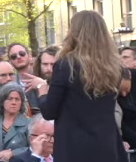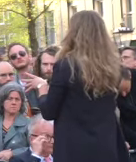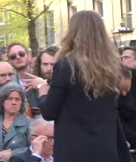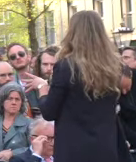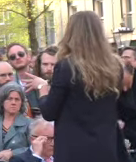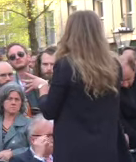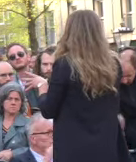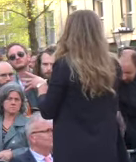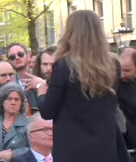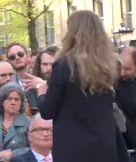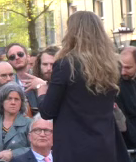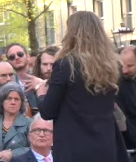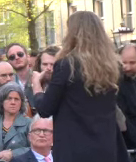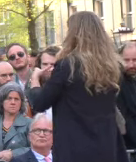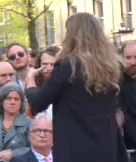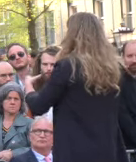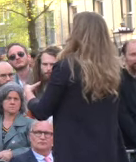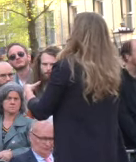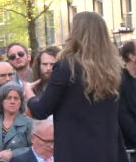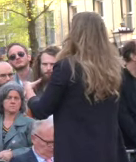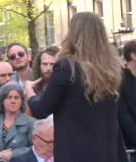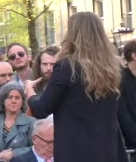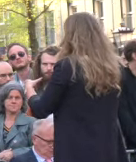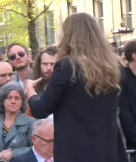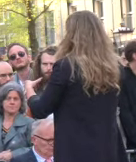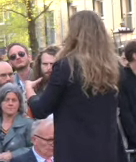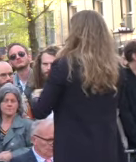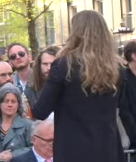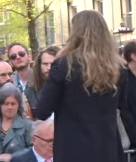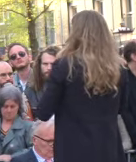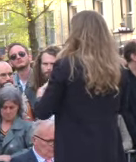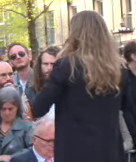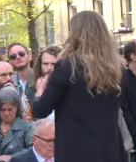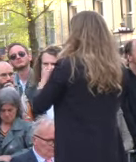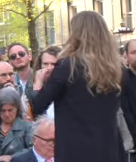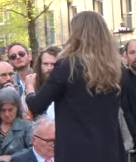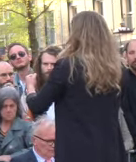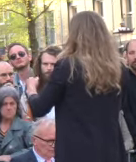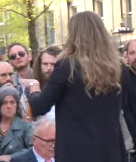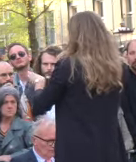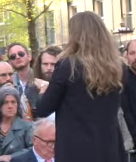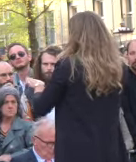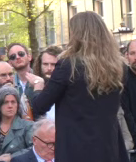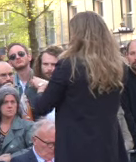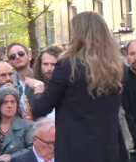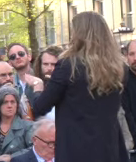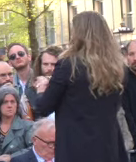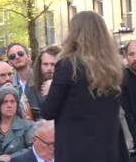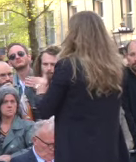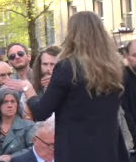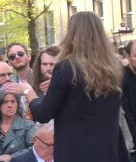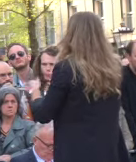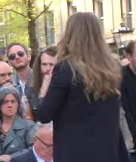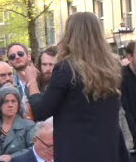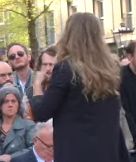bijzondere monument. Een monument waarmee ik persoonlijk mijn geboortejaar deel. Maar los van dat waarschijnlijk net